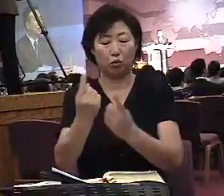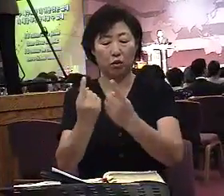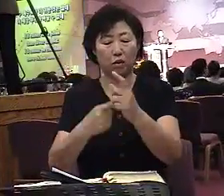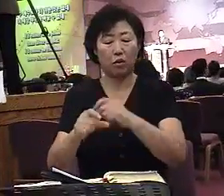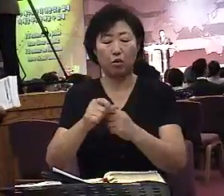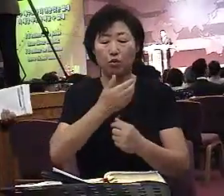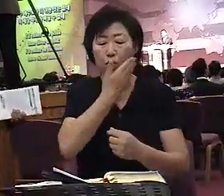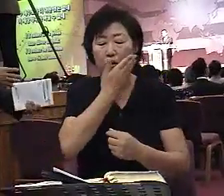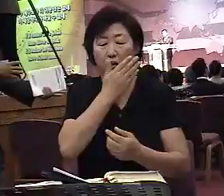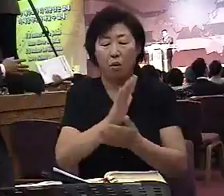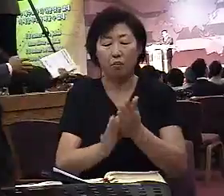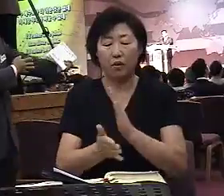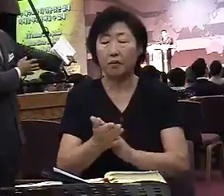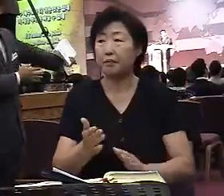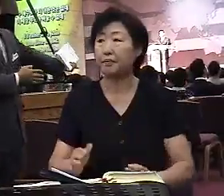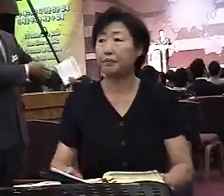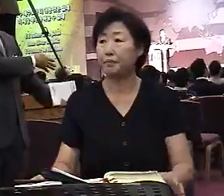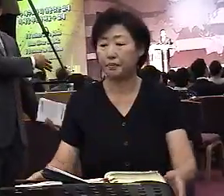찬양드리겠습니다.